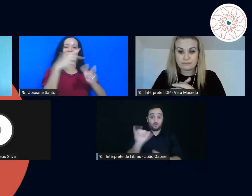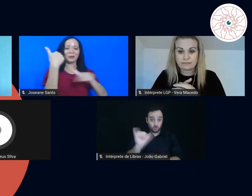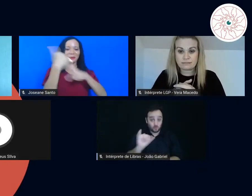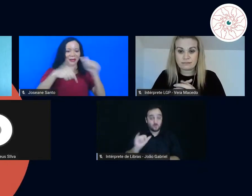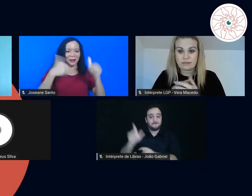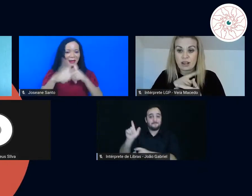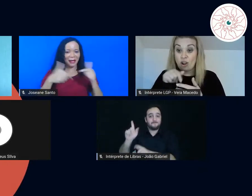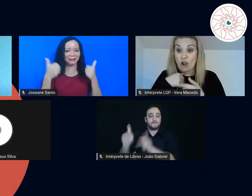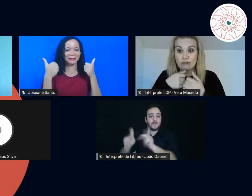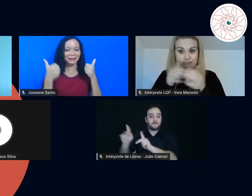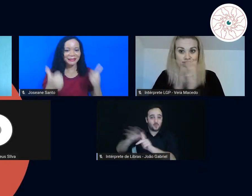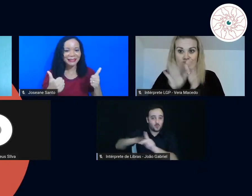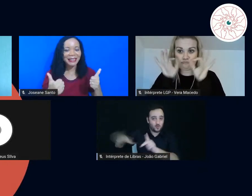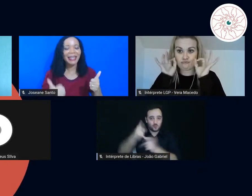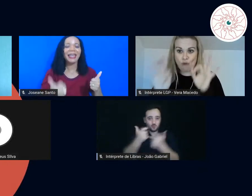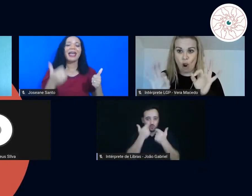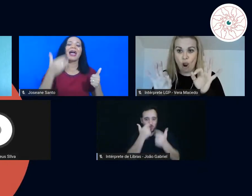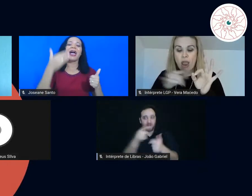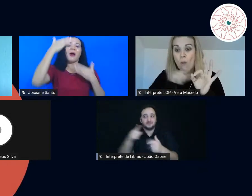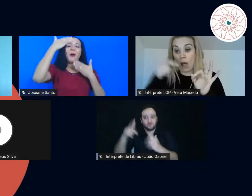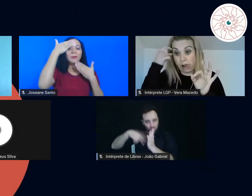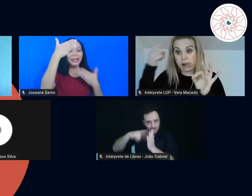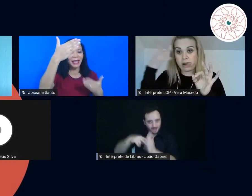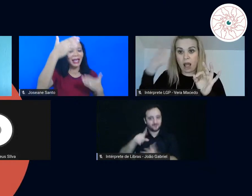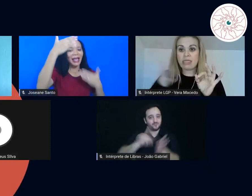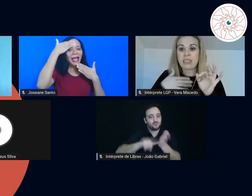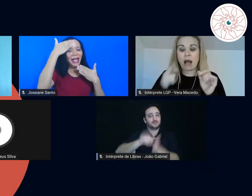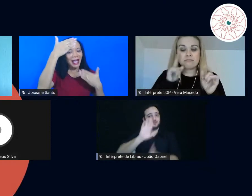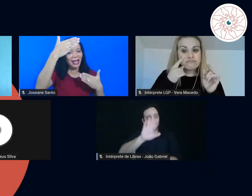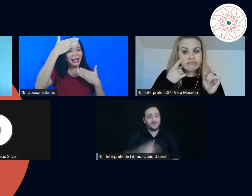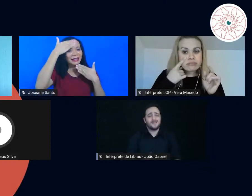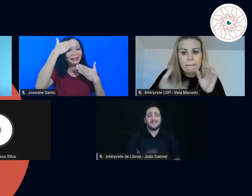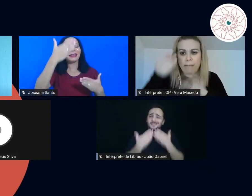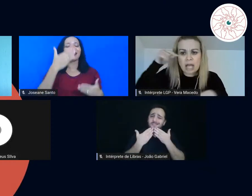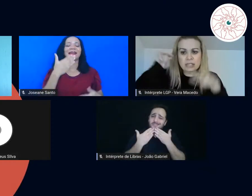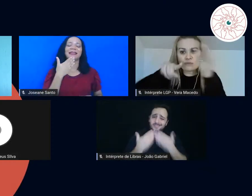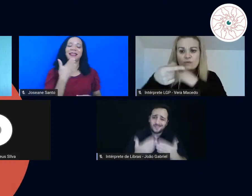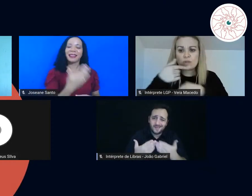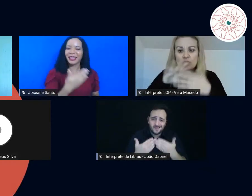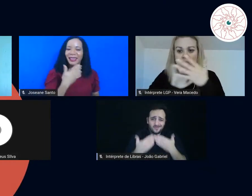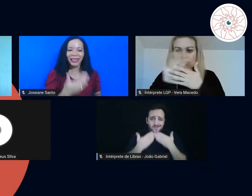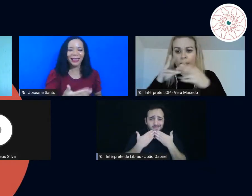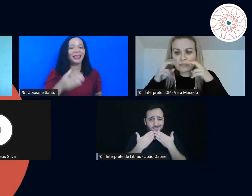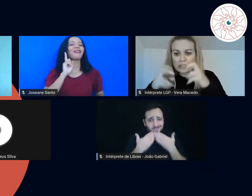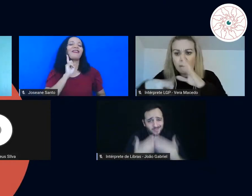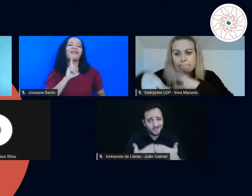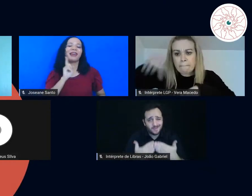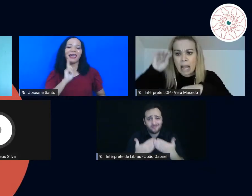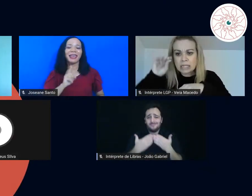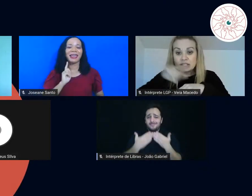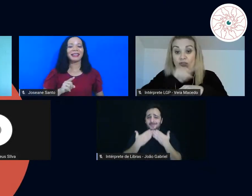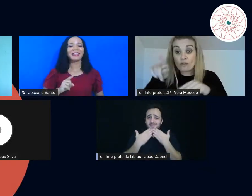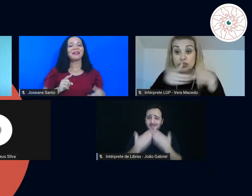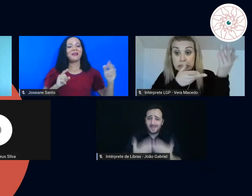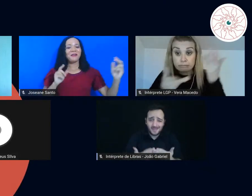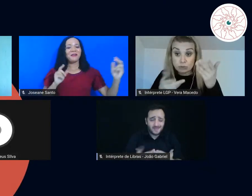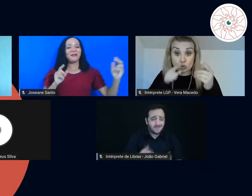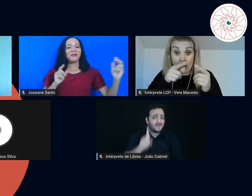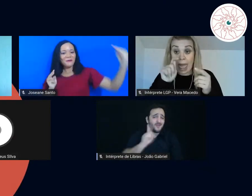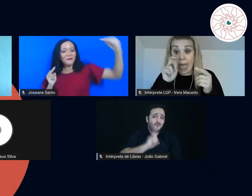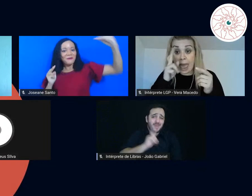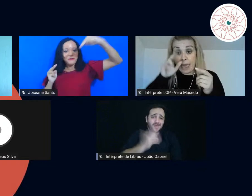e que todos nós podemos ter uma compreensão vasta do conhecimento, eh, do trabalho de pesquisa que você aqui nos apresentou.